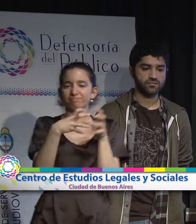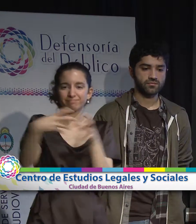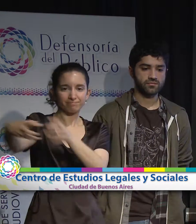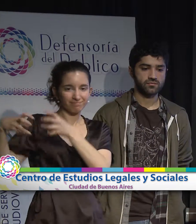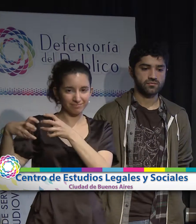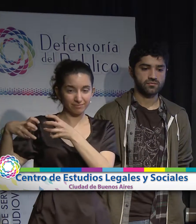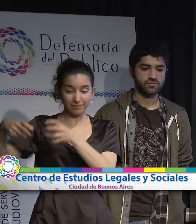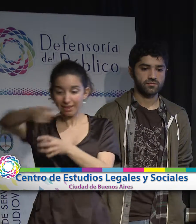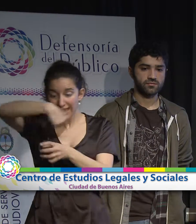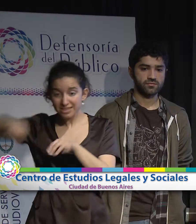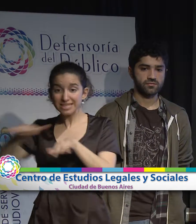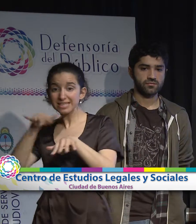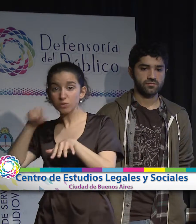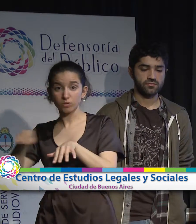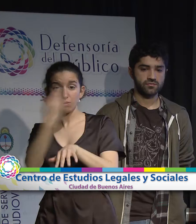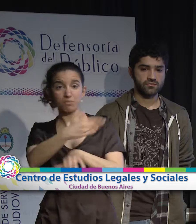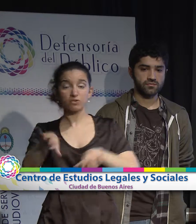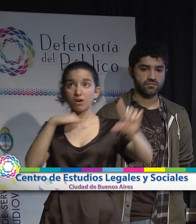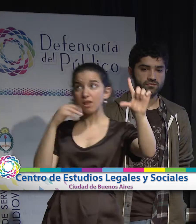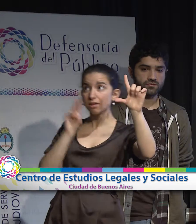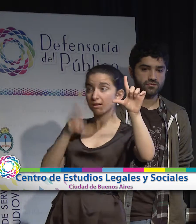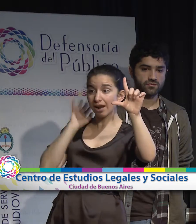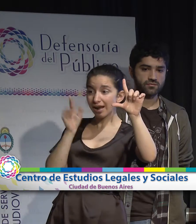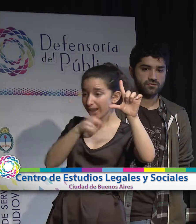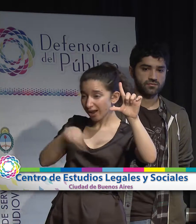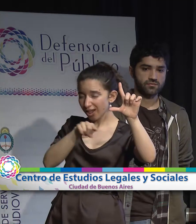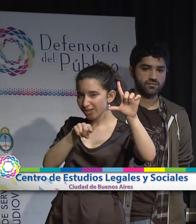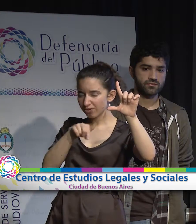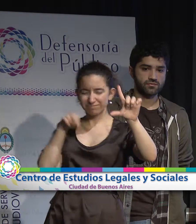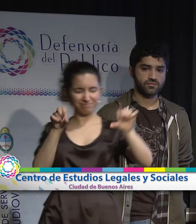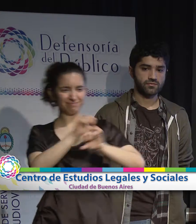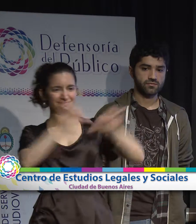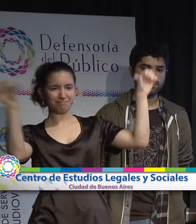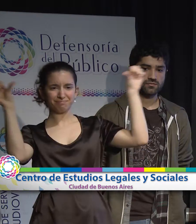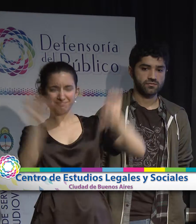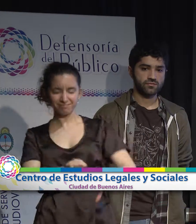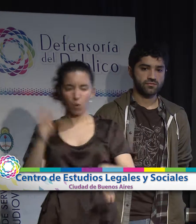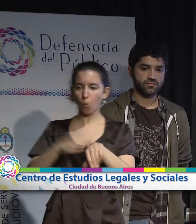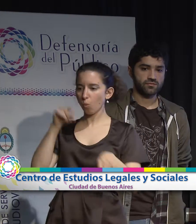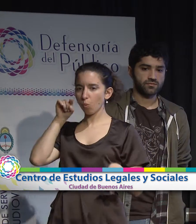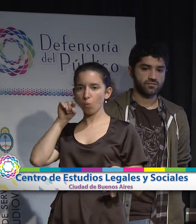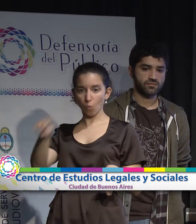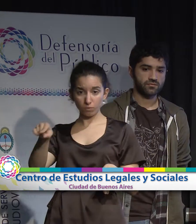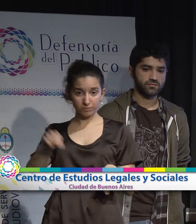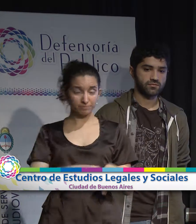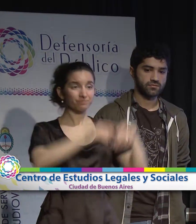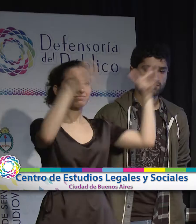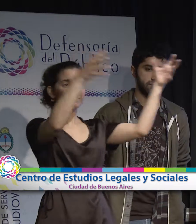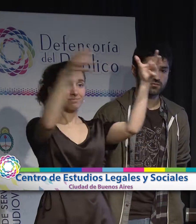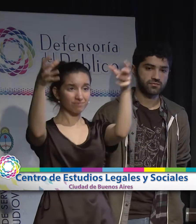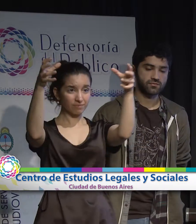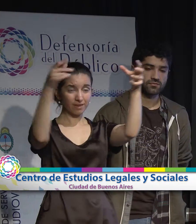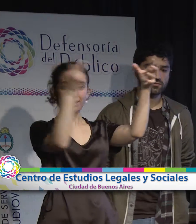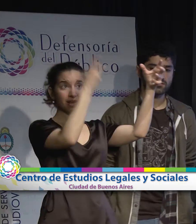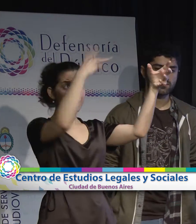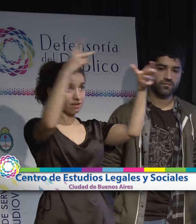a las audiencias. Y esto es algo que la Corte Suprema lo destacó en el año 2013, la Comisión Interamericana desde la